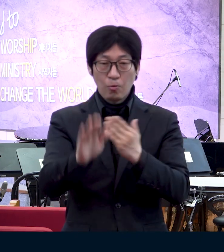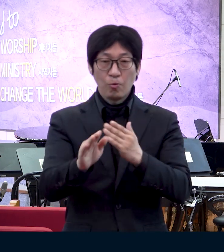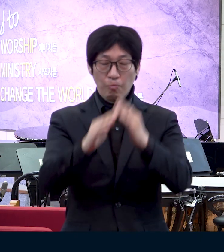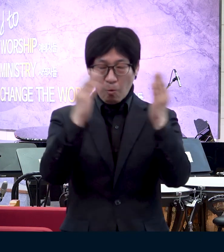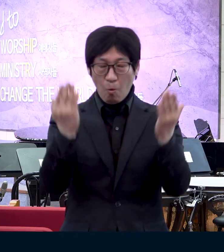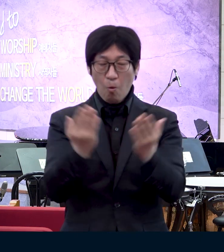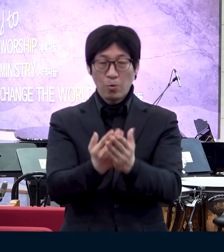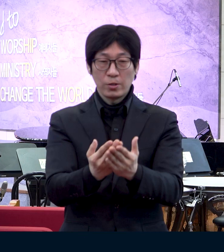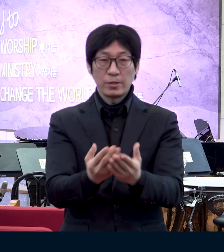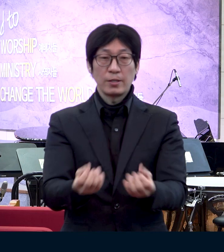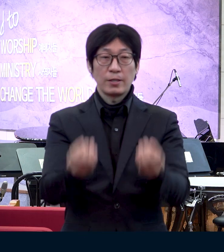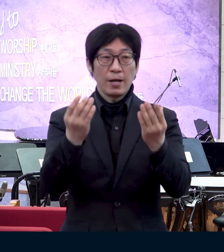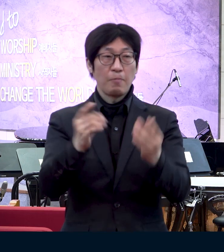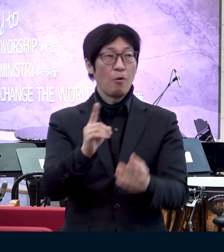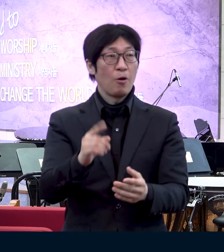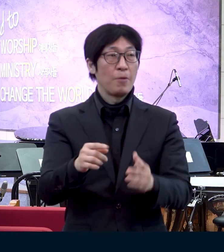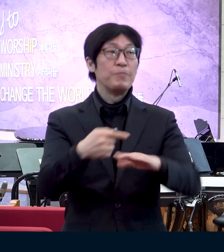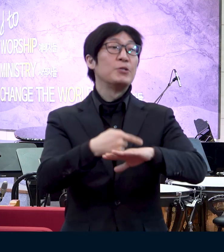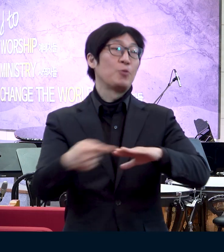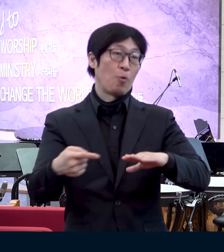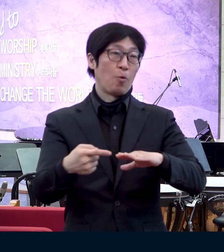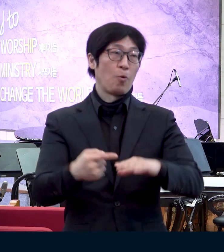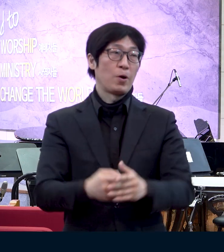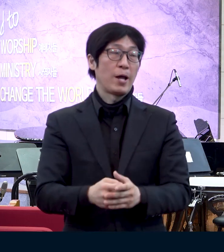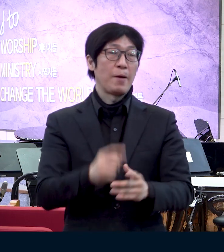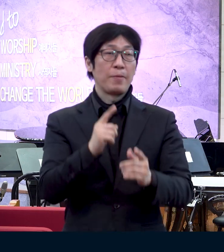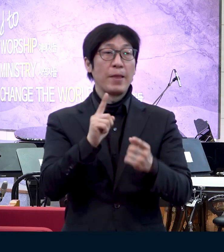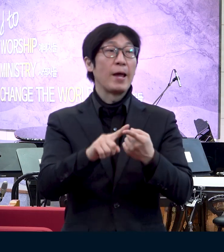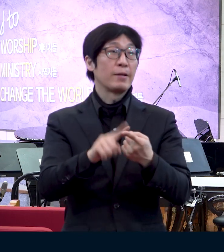초점을 맞춰서 이 말씀을 나누려고 하는 것이죠.